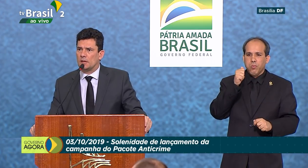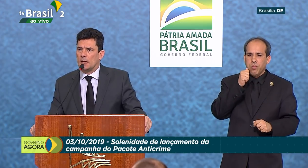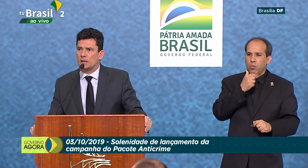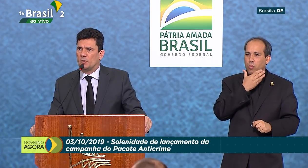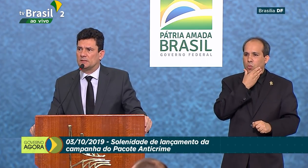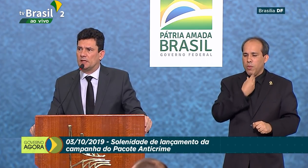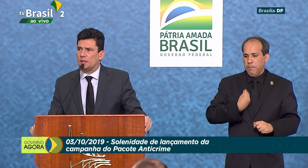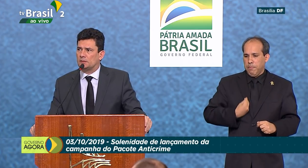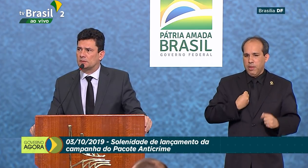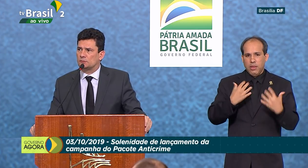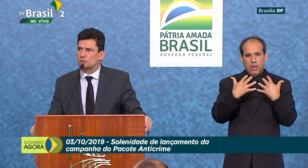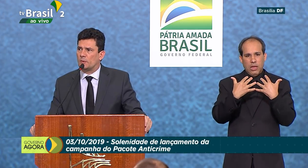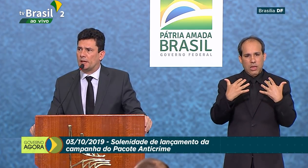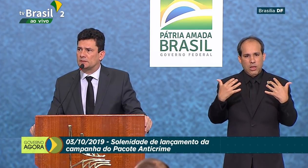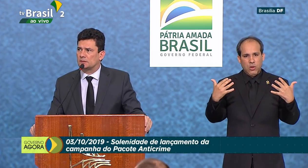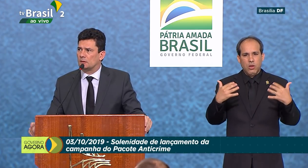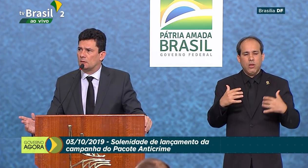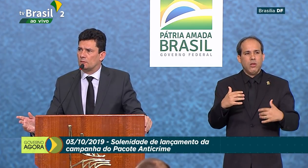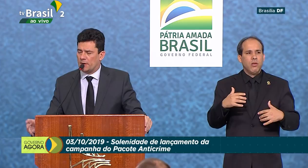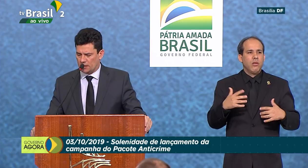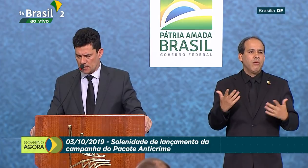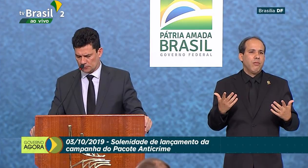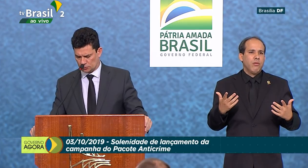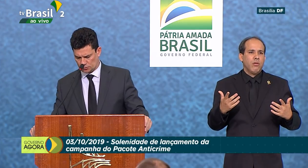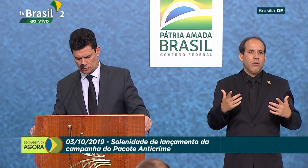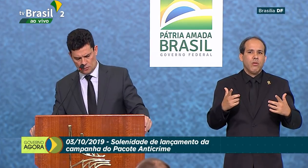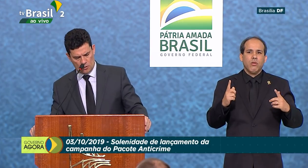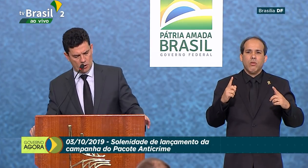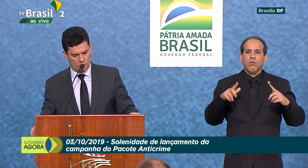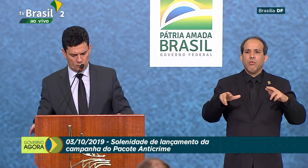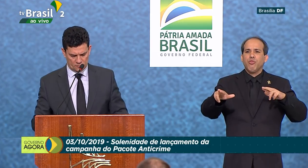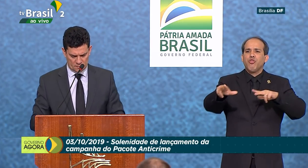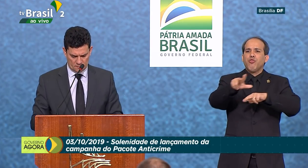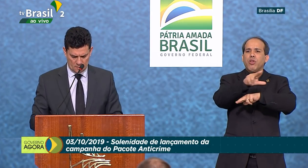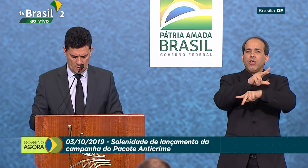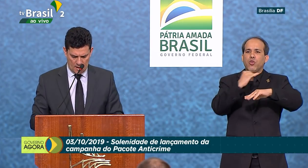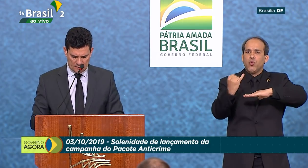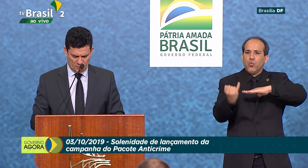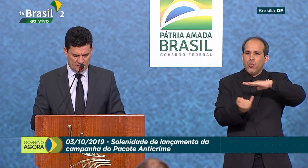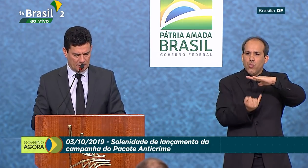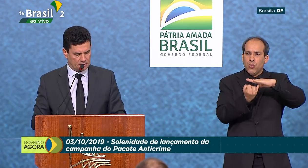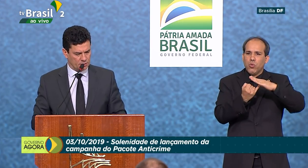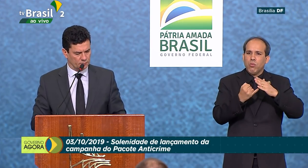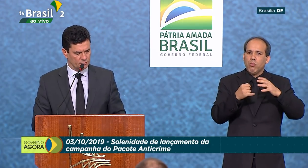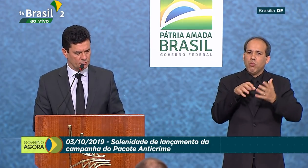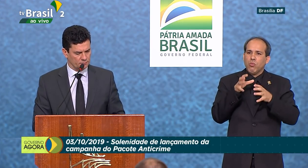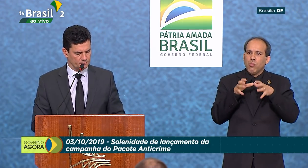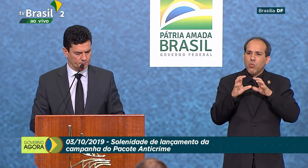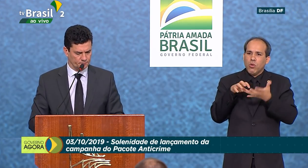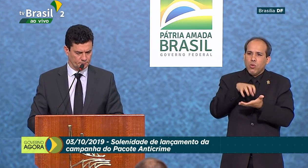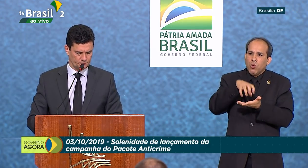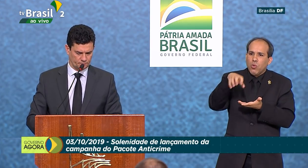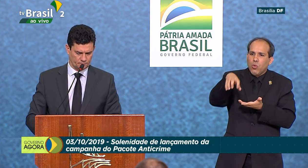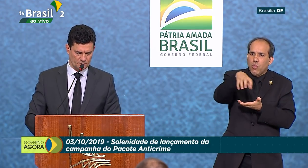senhores, aqui presentes, dos mais variados órgãos administrativos.